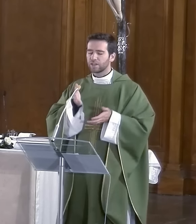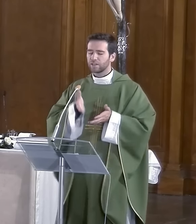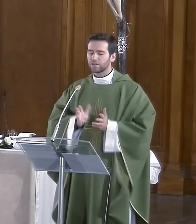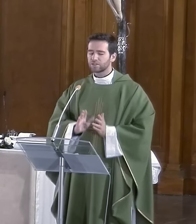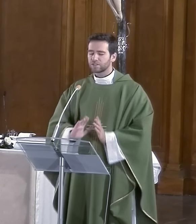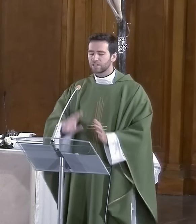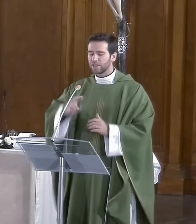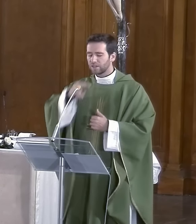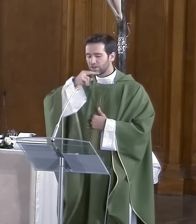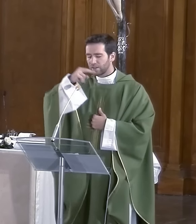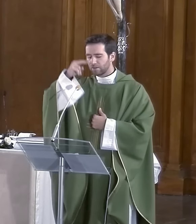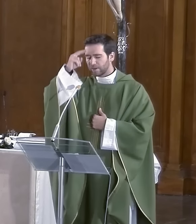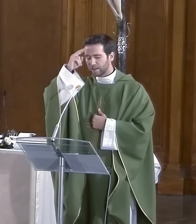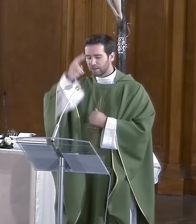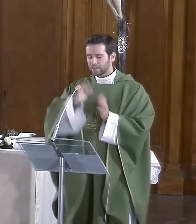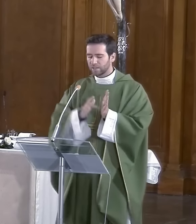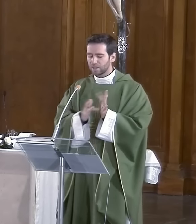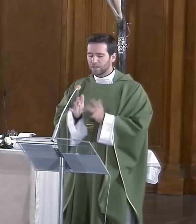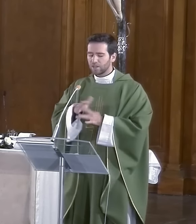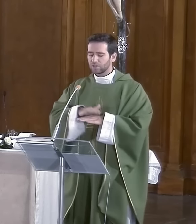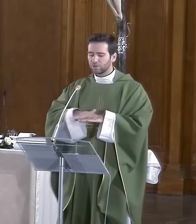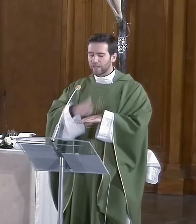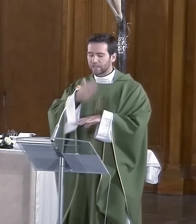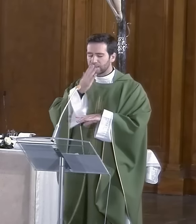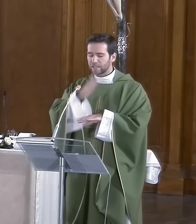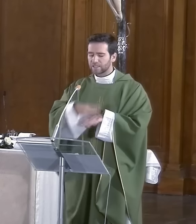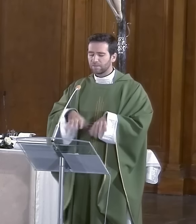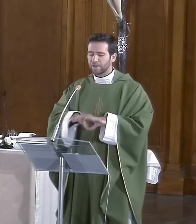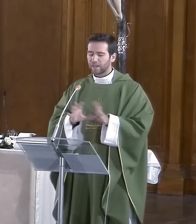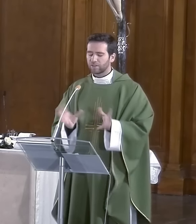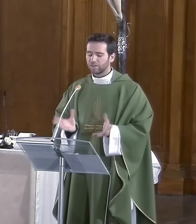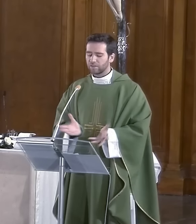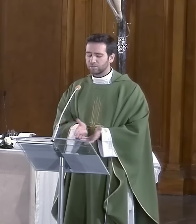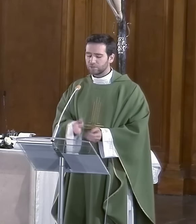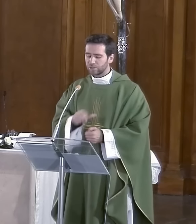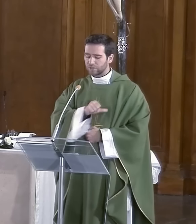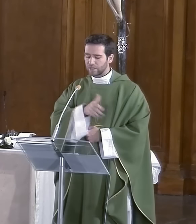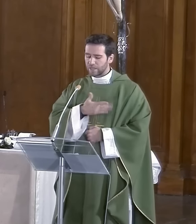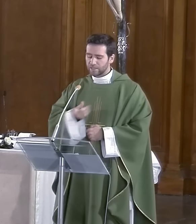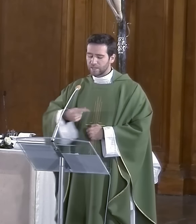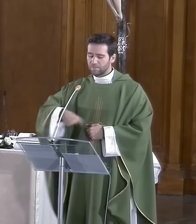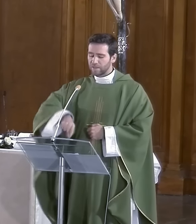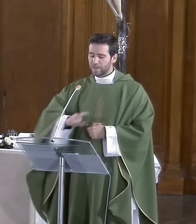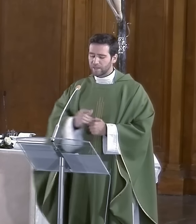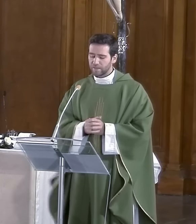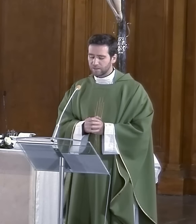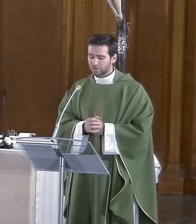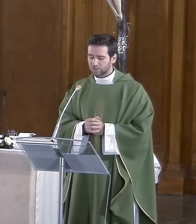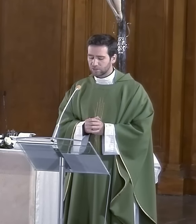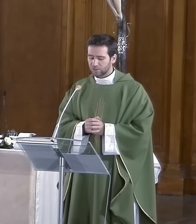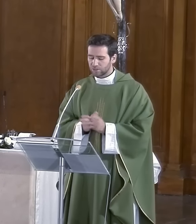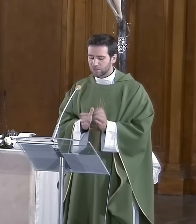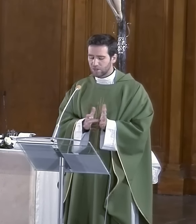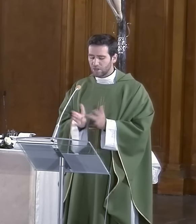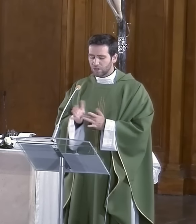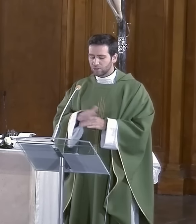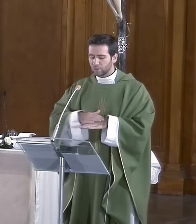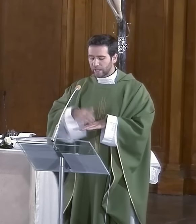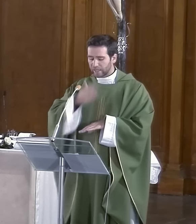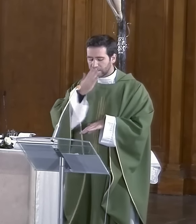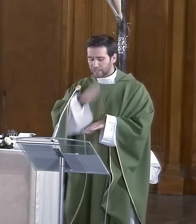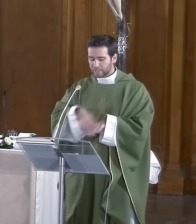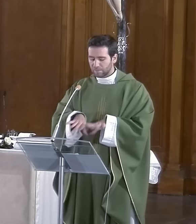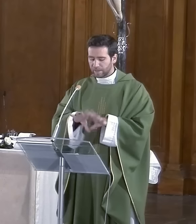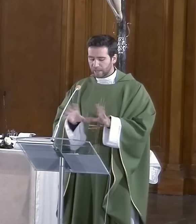Cordero de Dios, Hijo del Padre, tú que quitas el pecado del mundo, ten piedad de nosotros. Tú